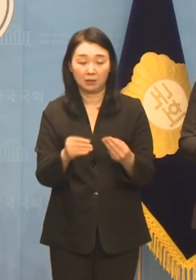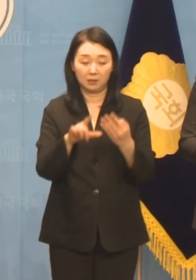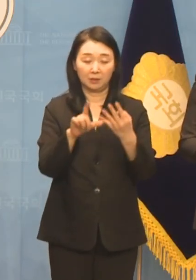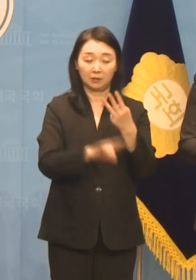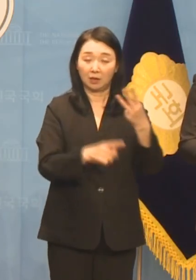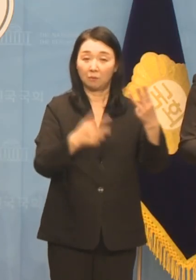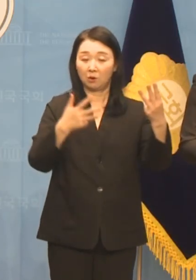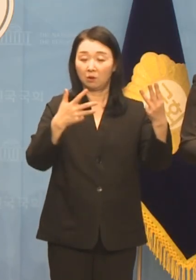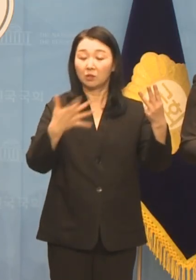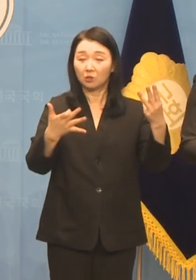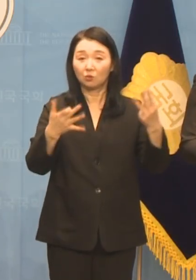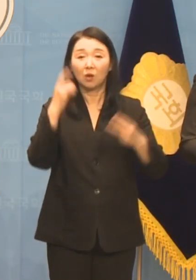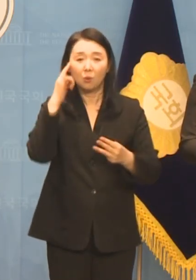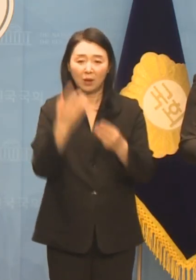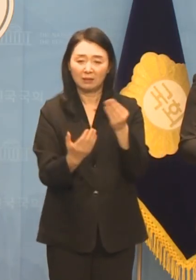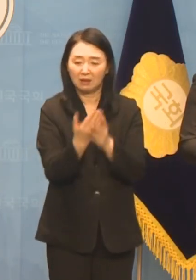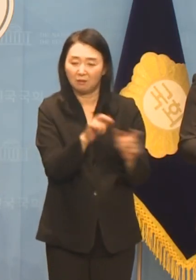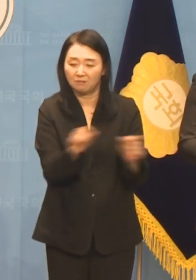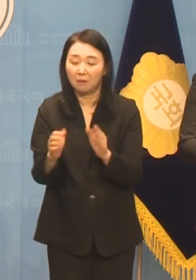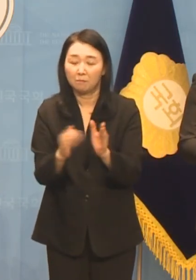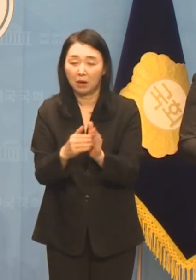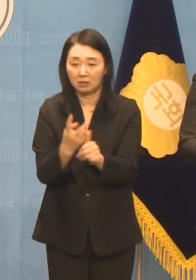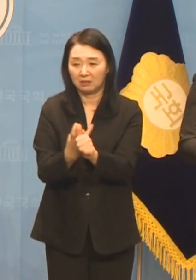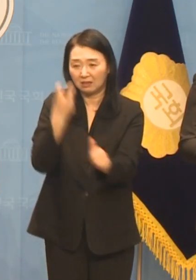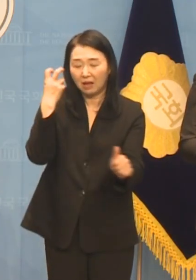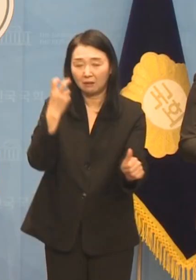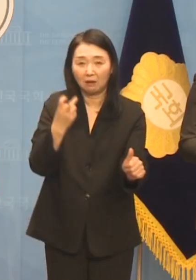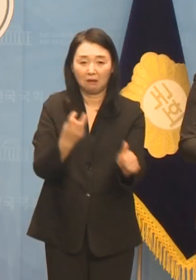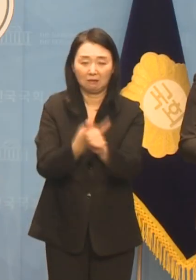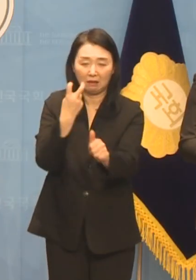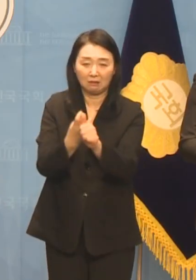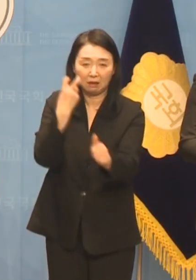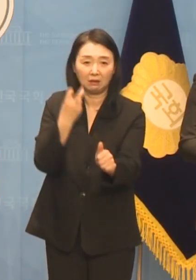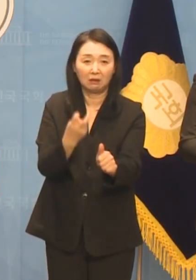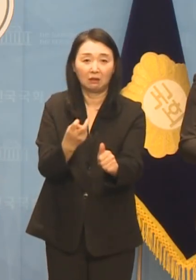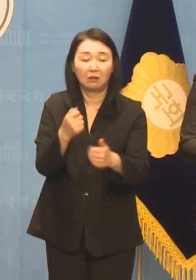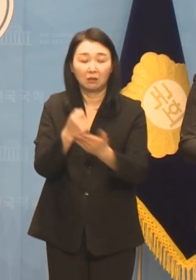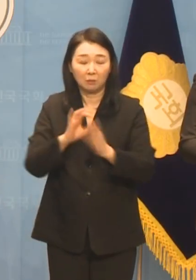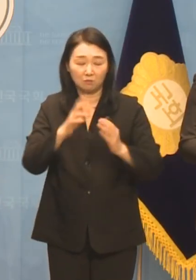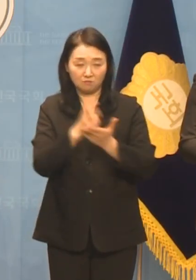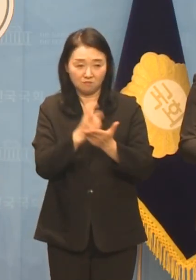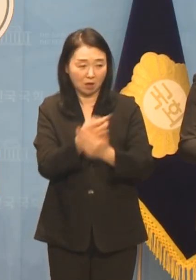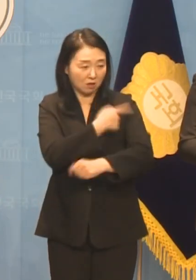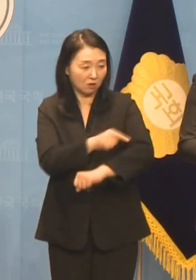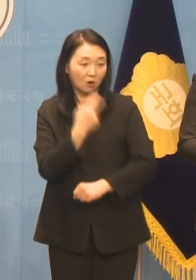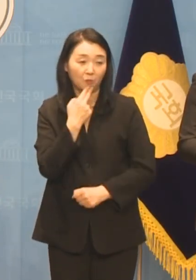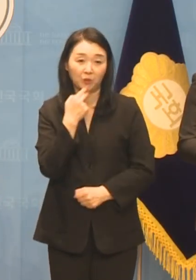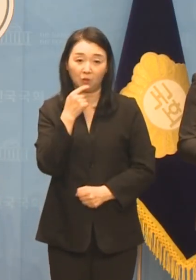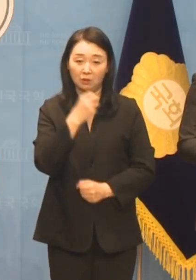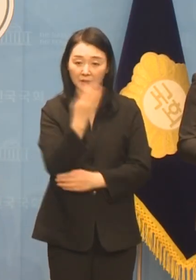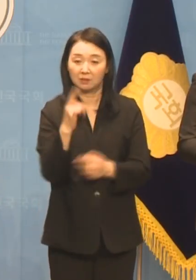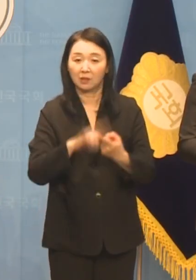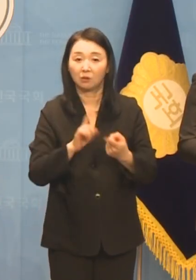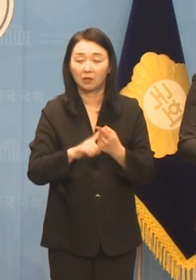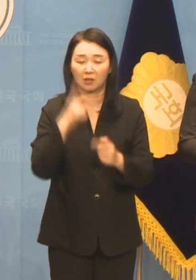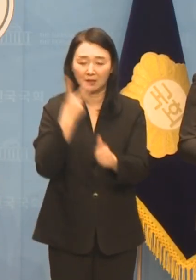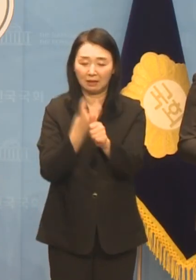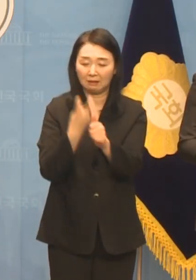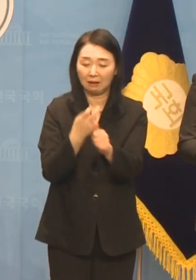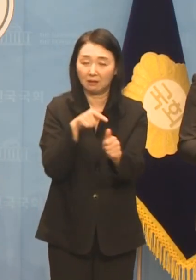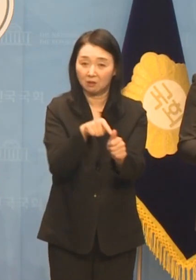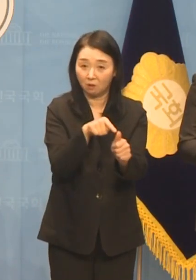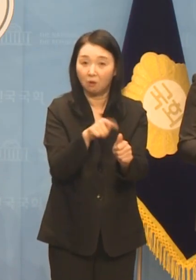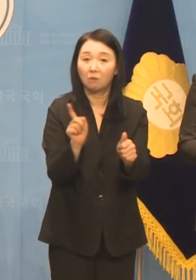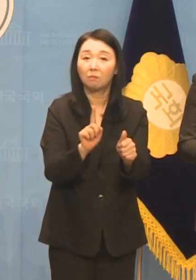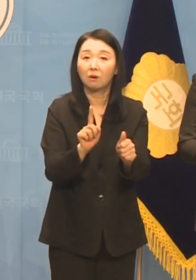19일자 늘어지는 사건 처리 기간, 탄핵 난사가 만든 무능한 헌재, 기사에 대해서는 탄핵 난사라는 표현이